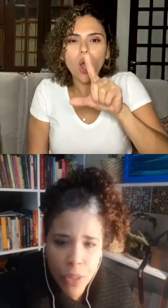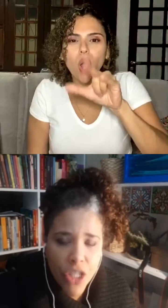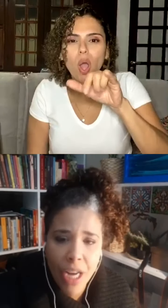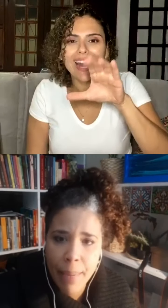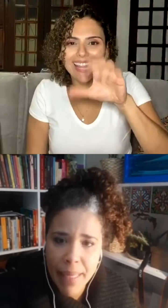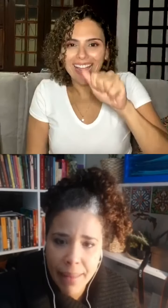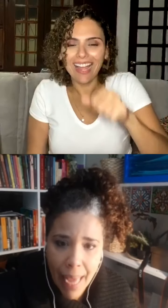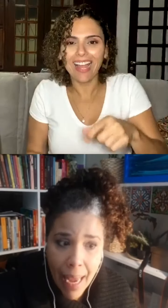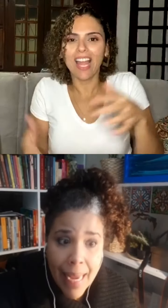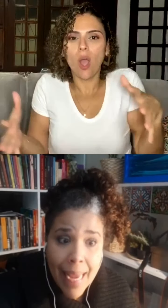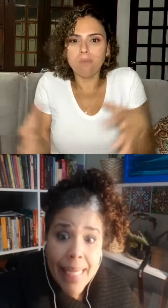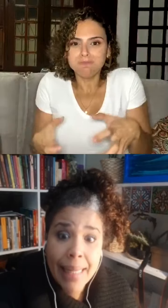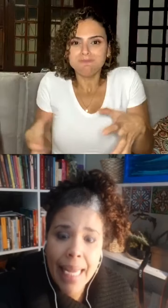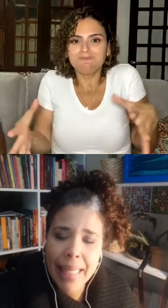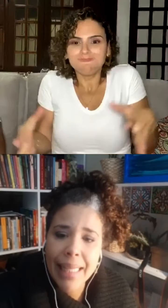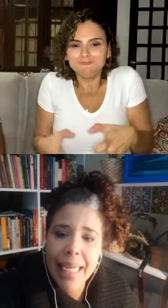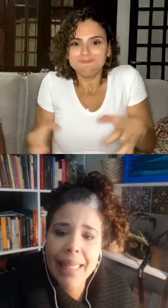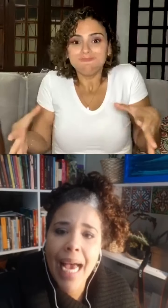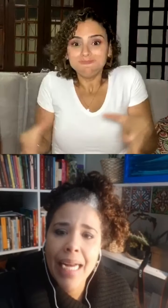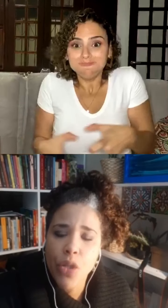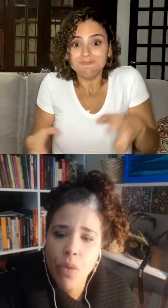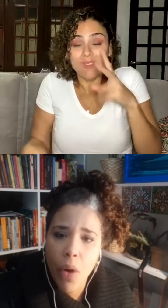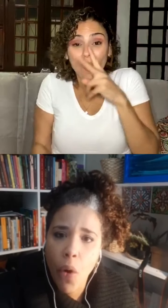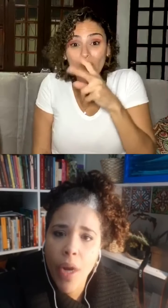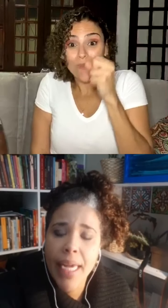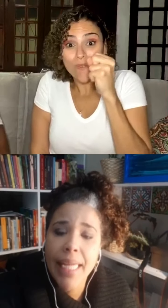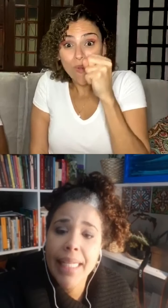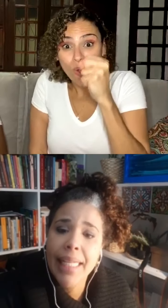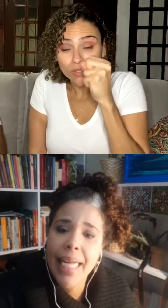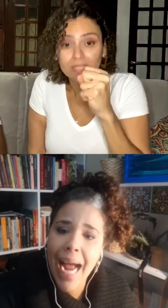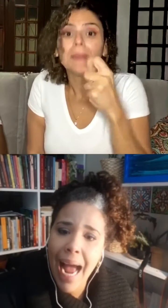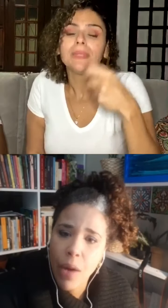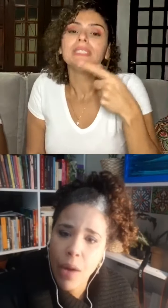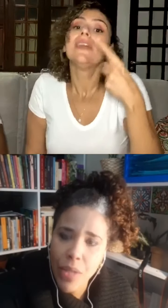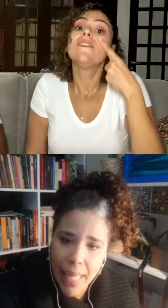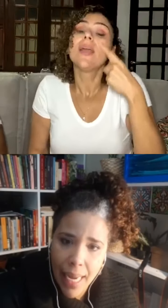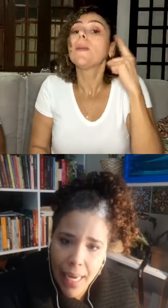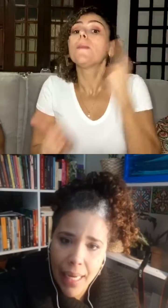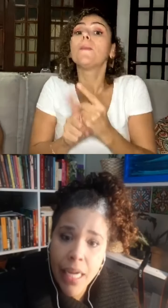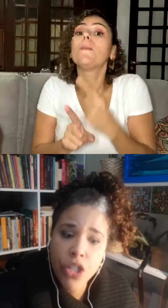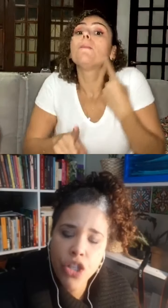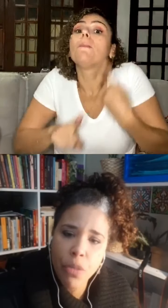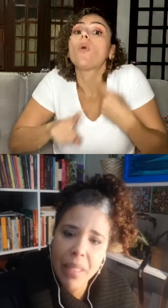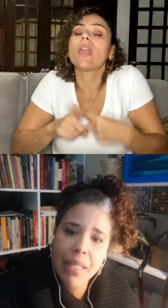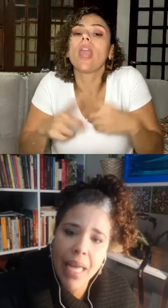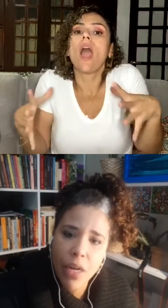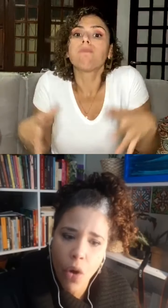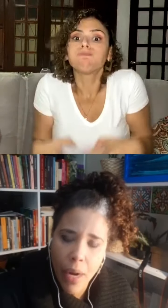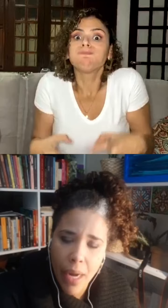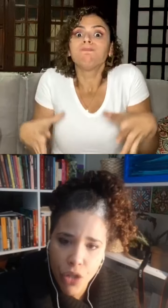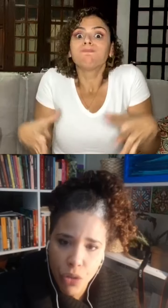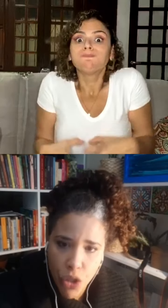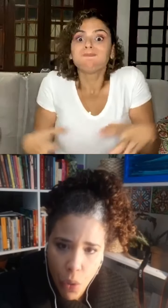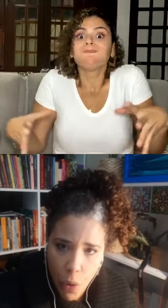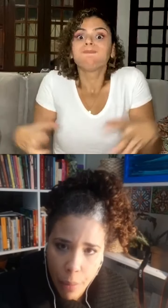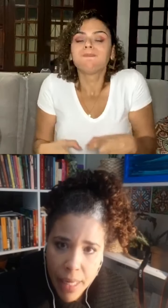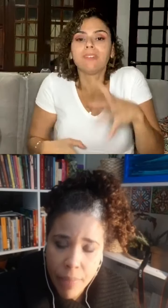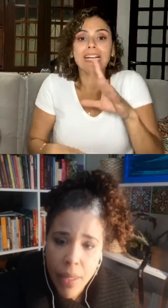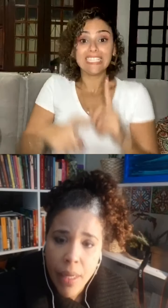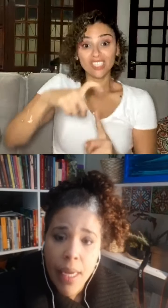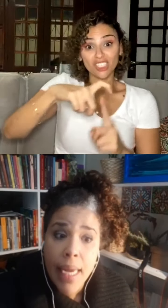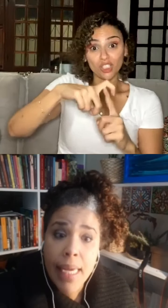de arrebentar. Tentem tratar a sua cólica, entender a causa dela, antes de pensar em colocar o DIU de